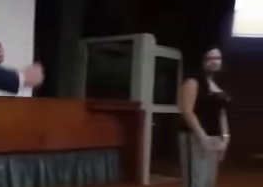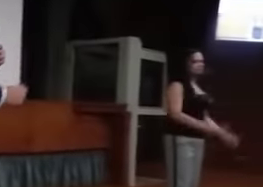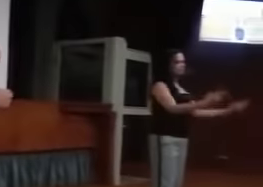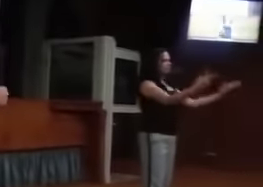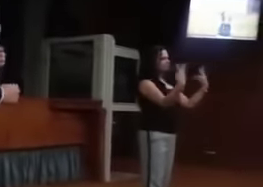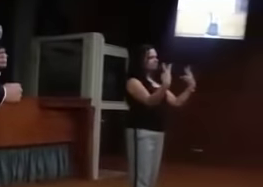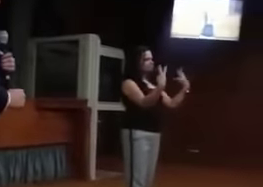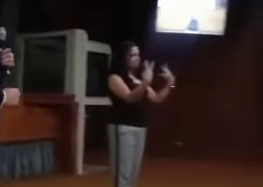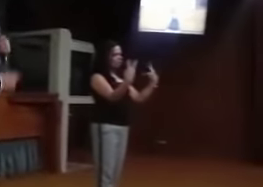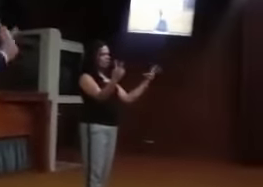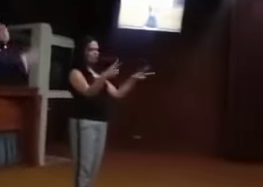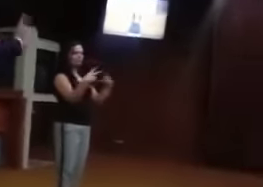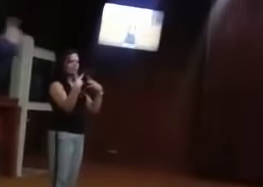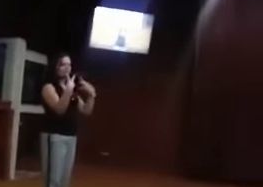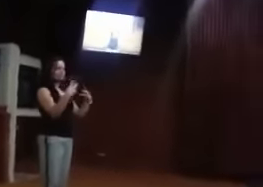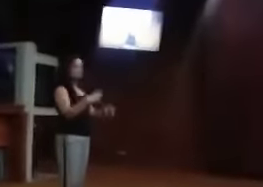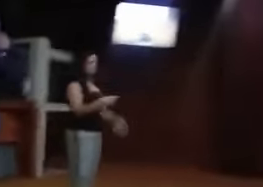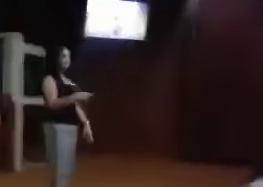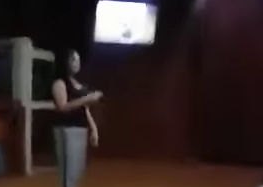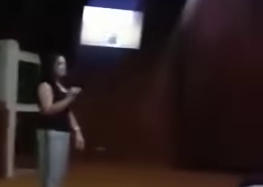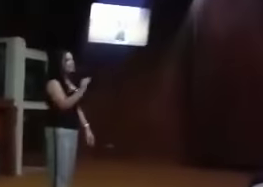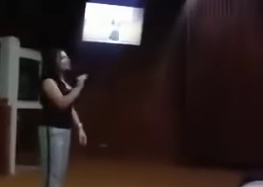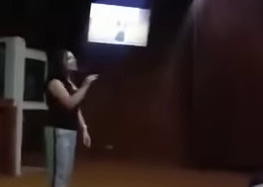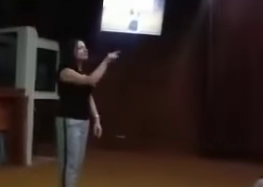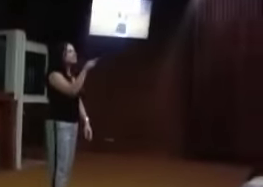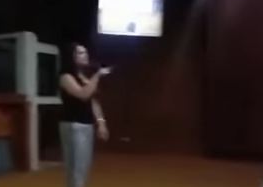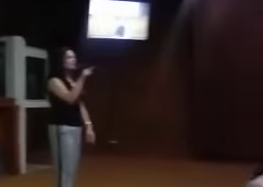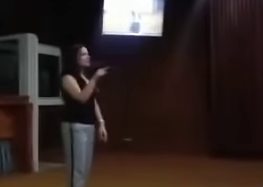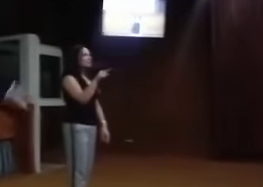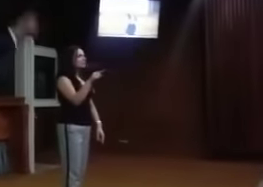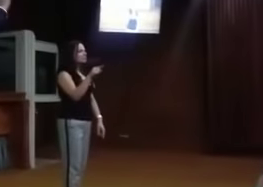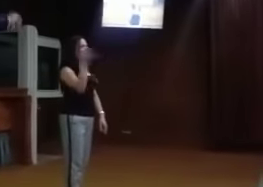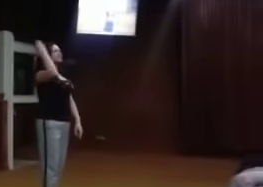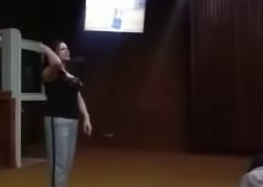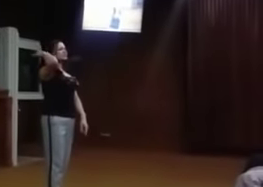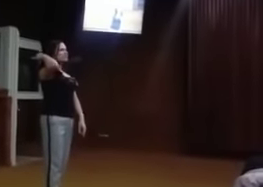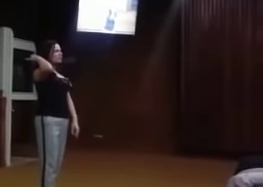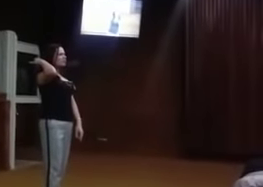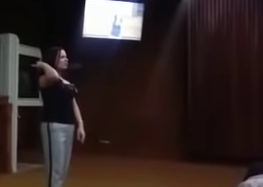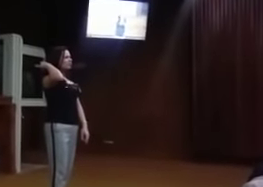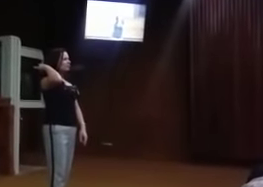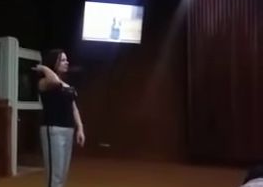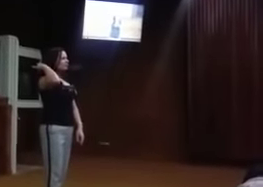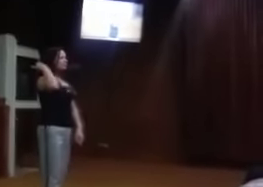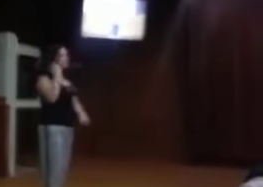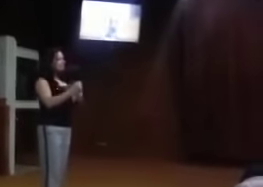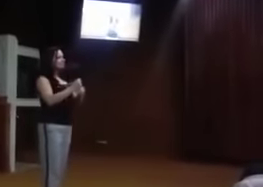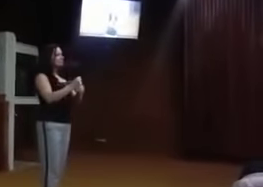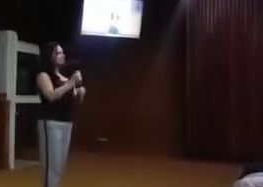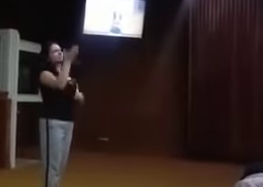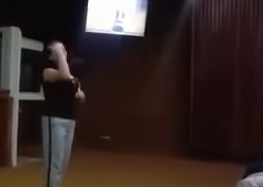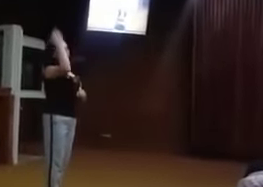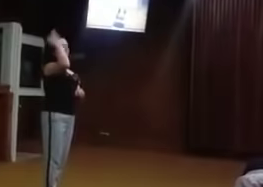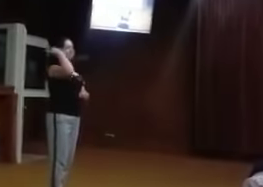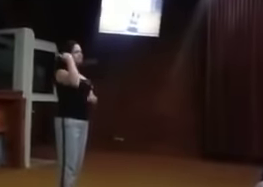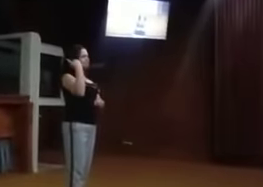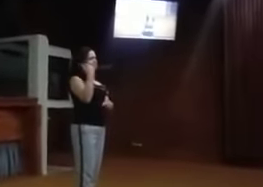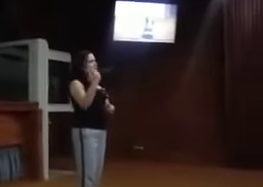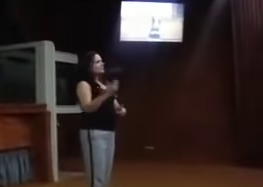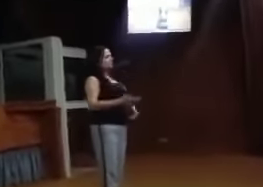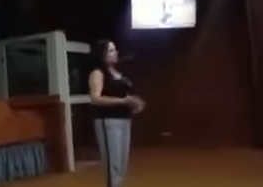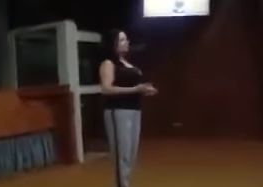Olha para mim. O que você passou nos últimos anos? Nada mais, nada menos foi do que